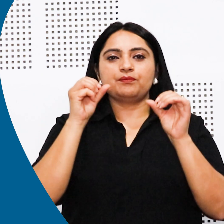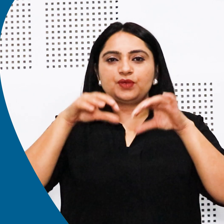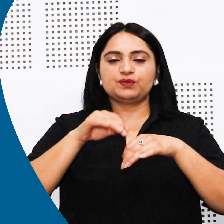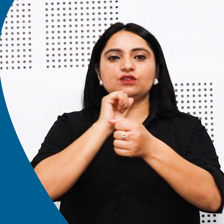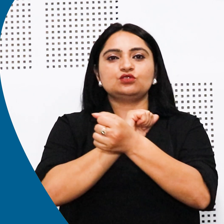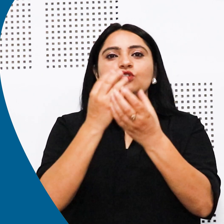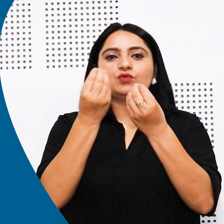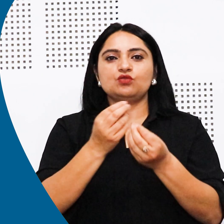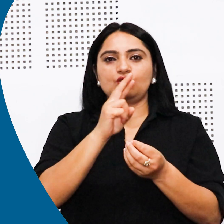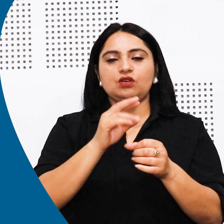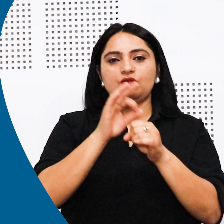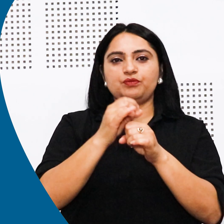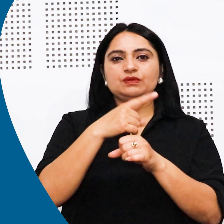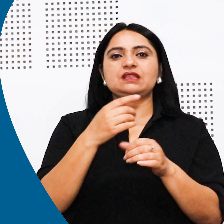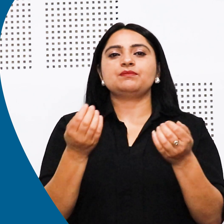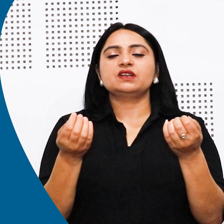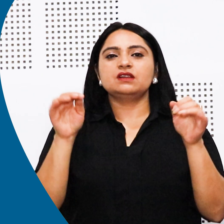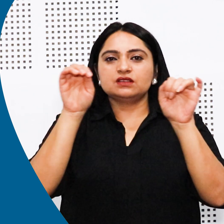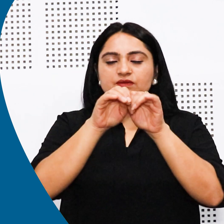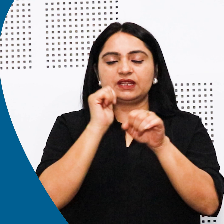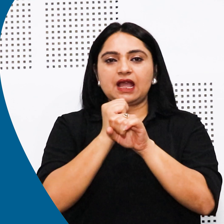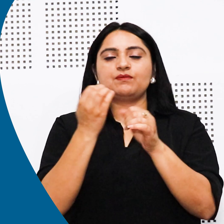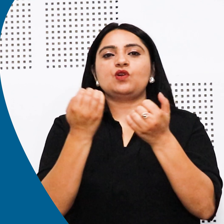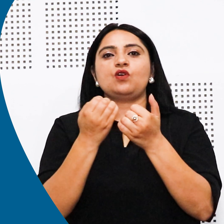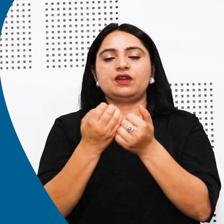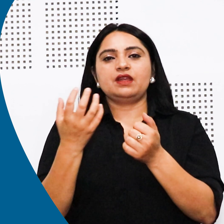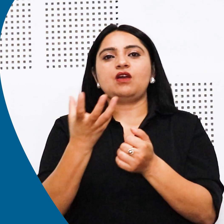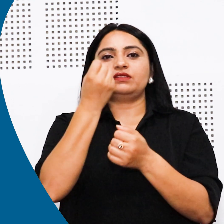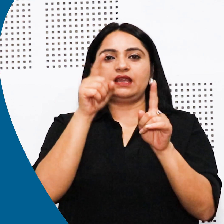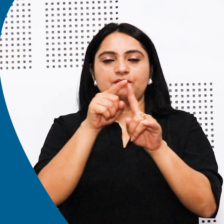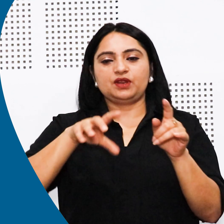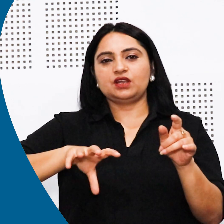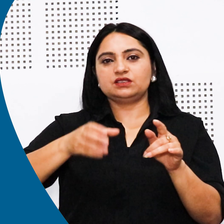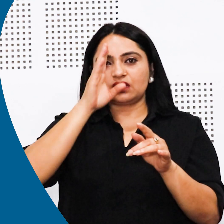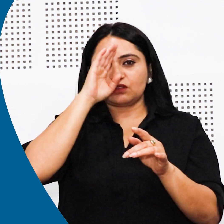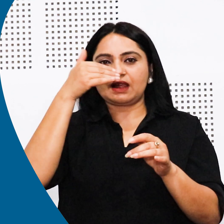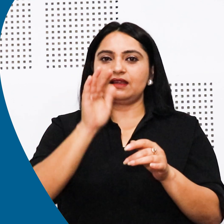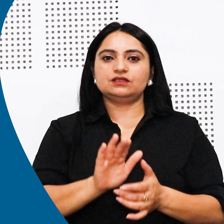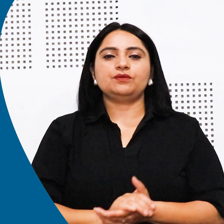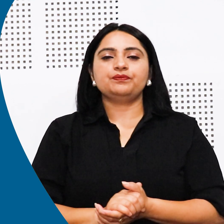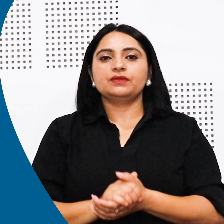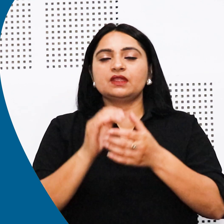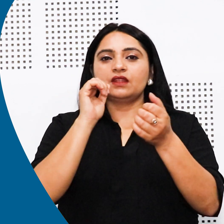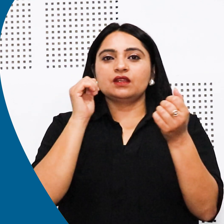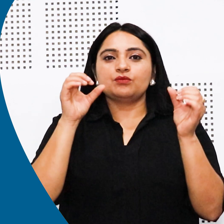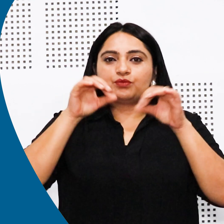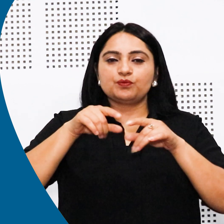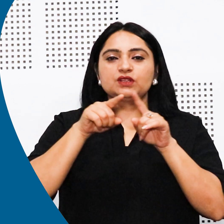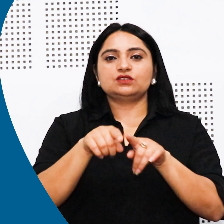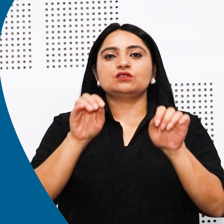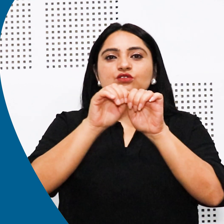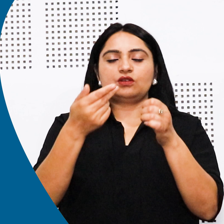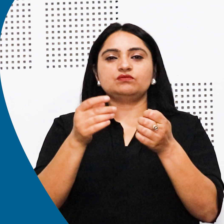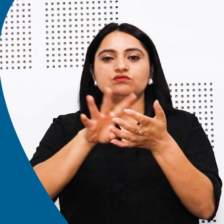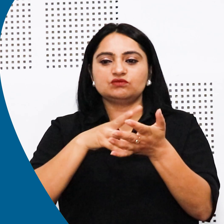जोखिम न्यूनीकरण र व्यवस्थापन सम्बन्धी कार्य गर्ने गराउने अधिकार पनि स्थानीय सरकारलाई छ। विपदसँग सम्बन्धित